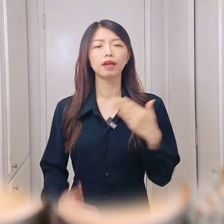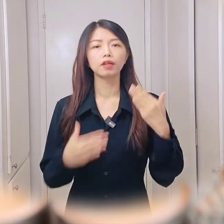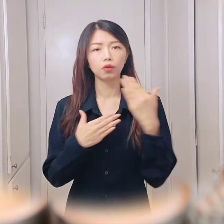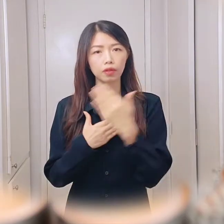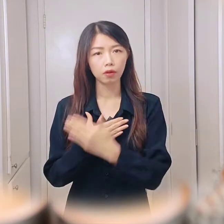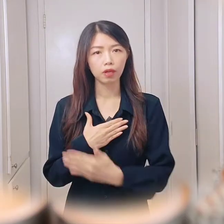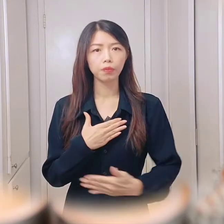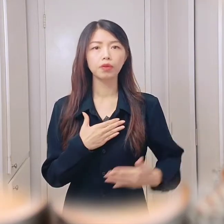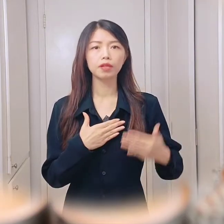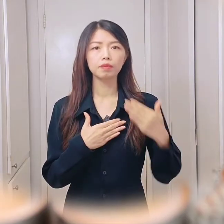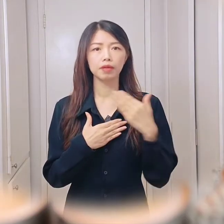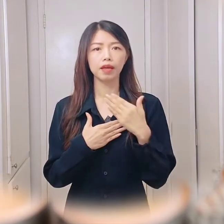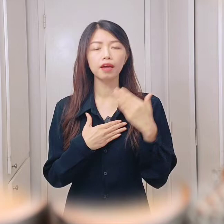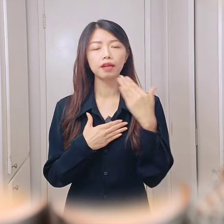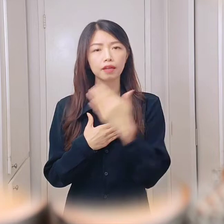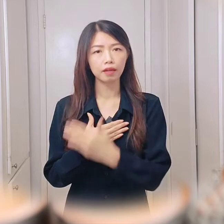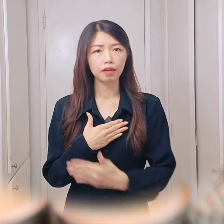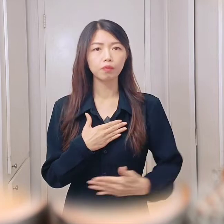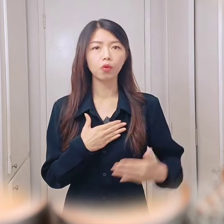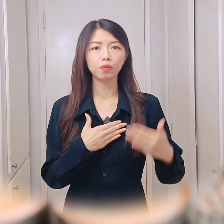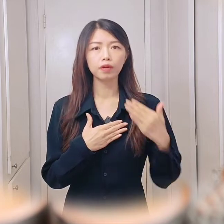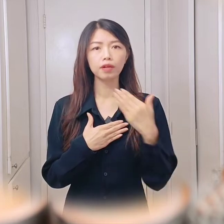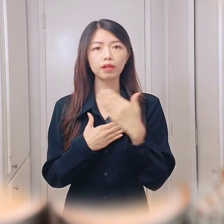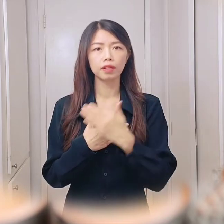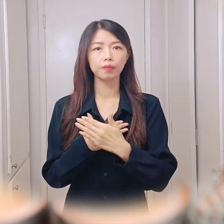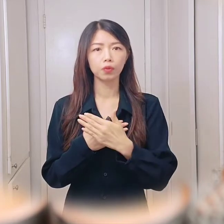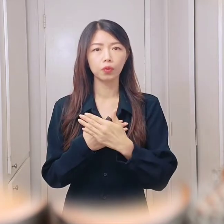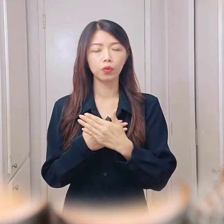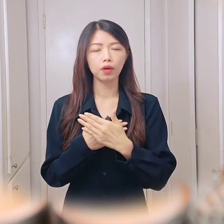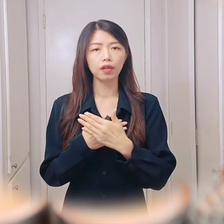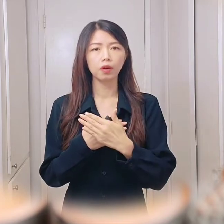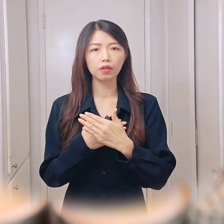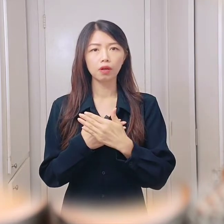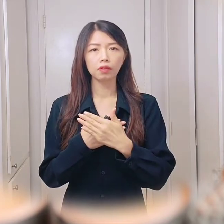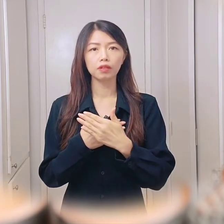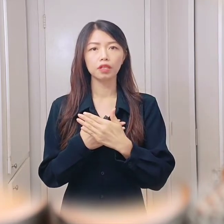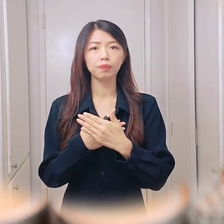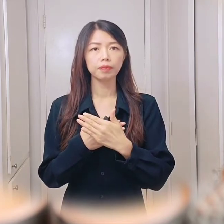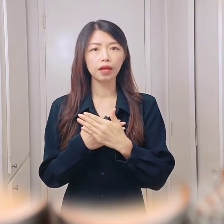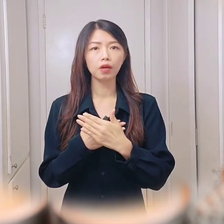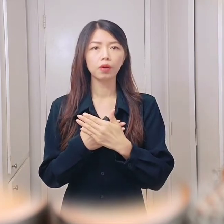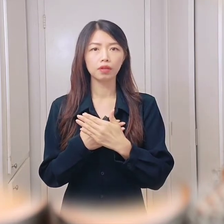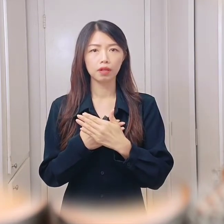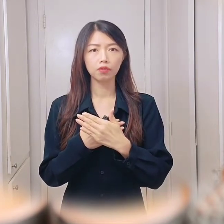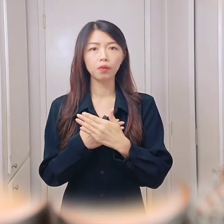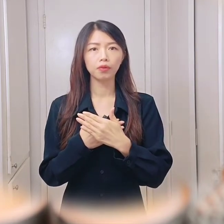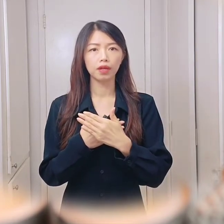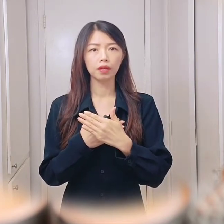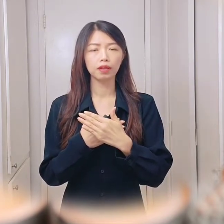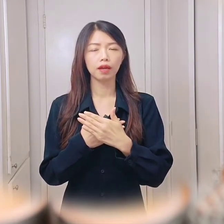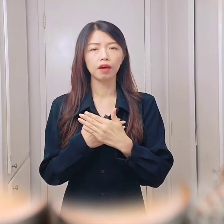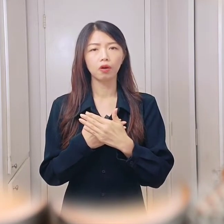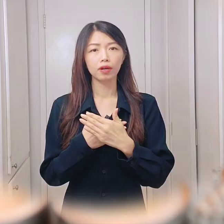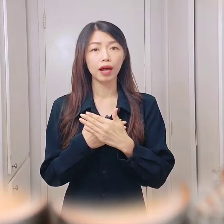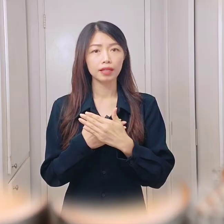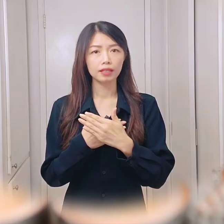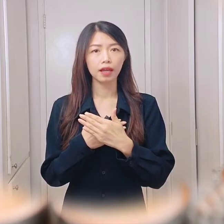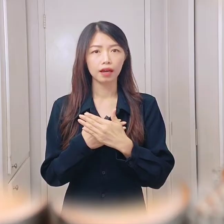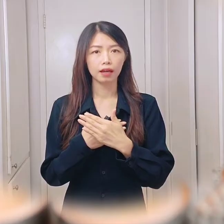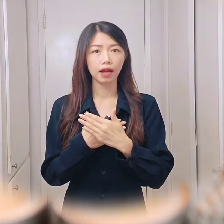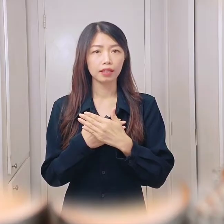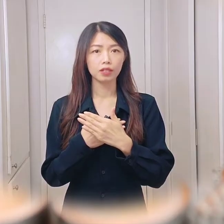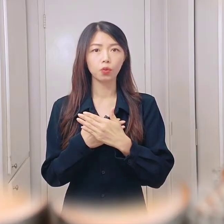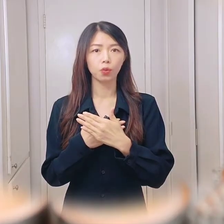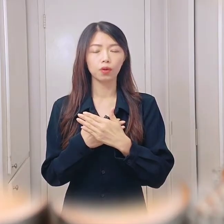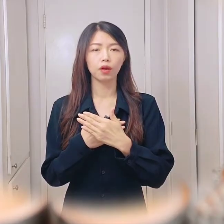되는데 저는 이렇게 표현했습니다. 몸을 입고 여기서는 입다라고 한 뜻의 수어보다는